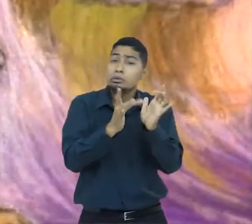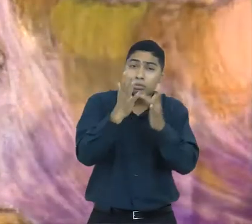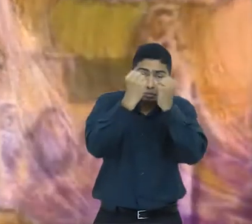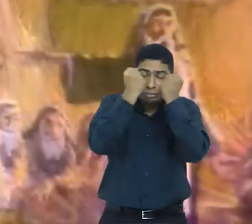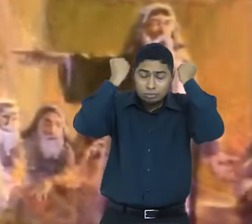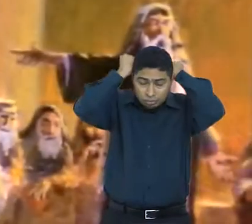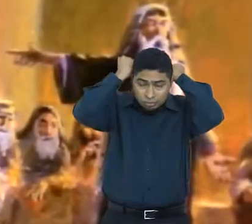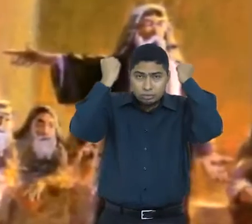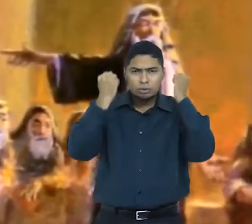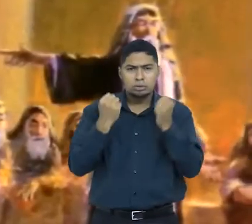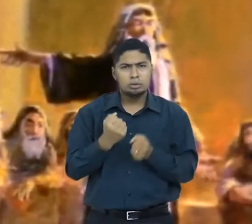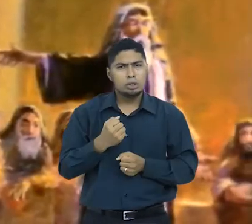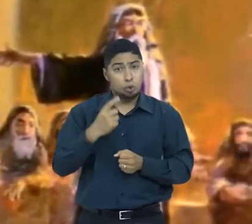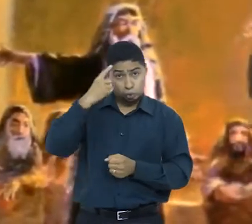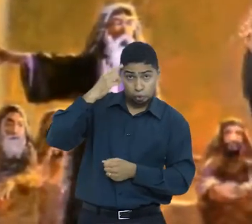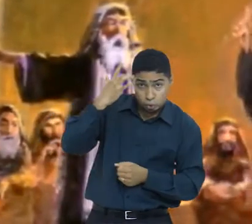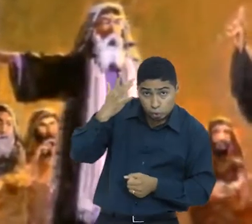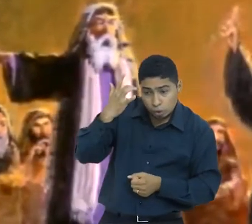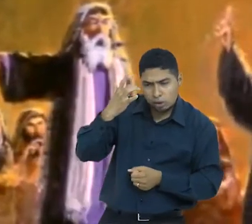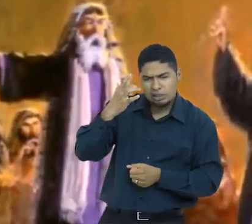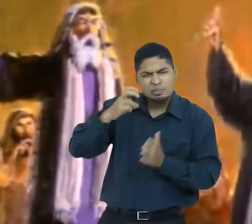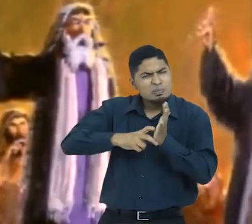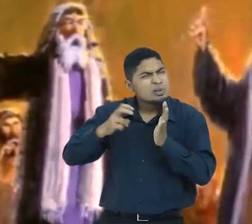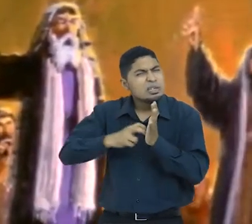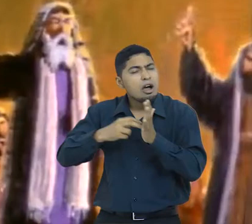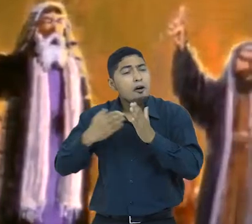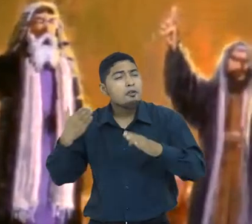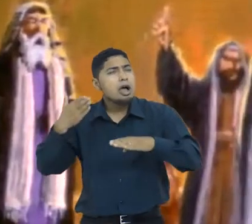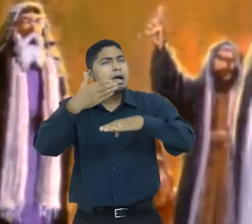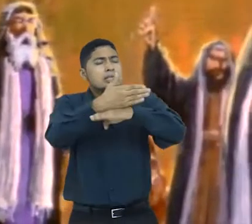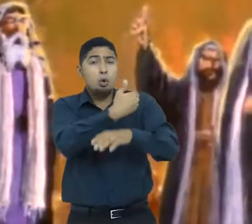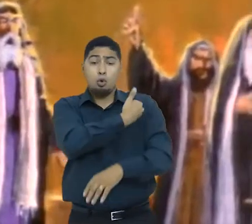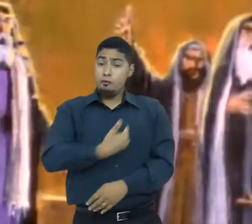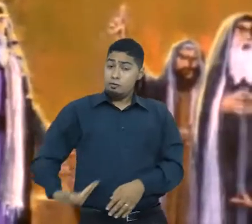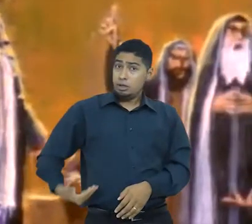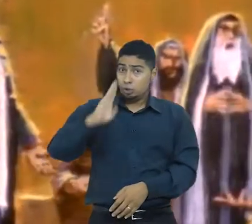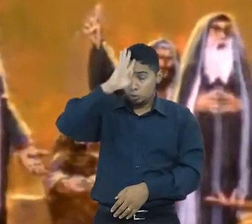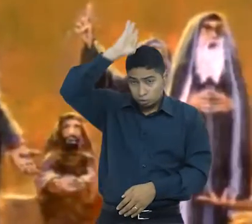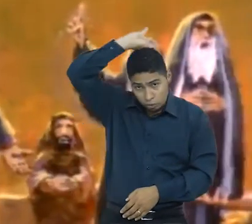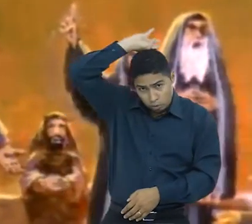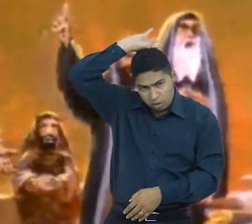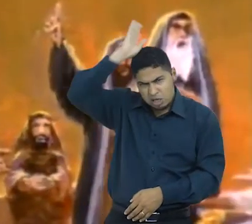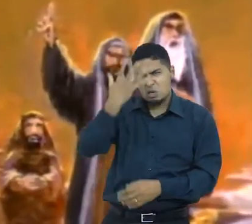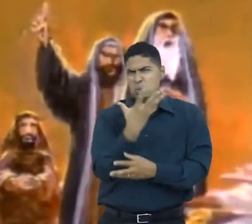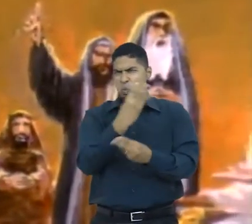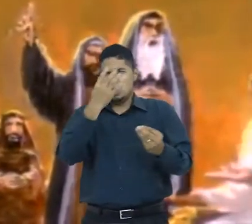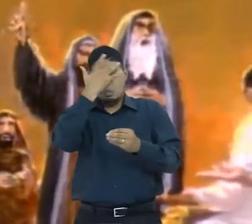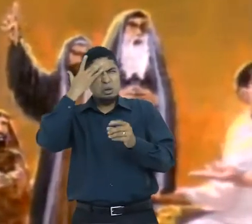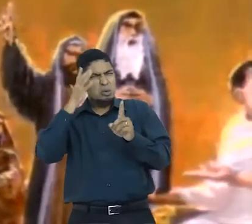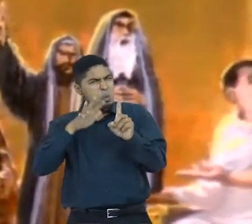bateu em você? No dia seguinte, bem cedo, Jesus foi levado a Pilatos, o governador romano, e a multidão foi atrás,